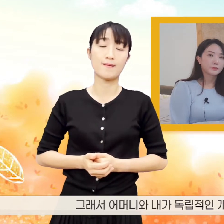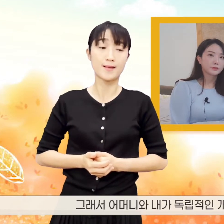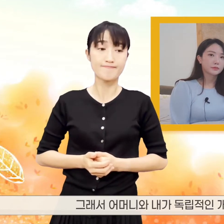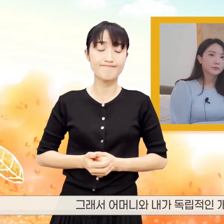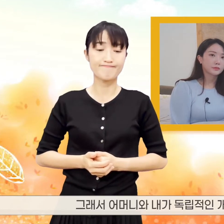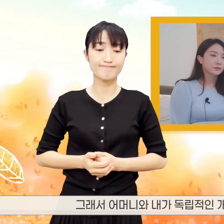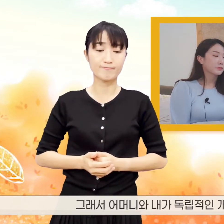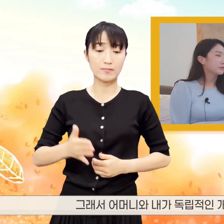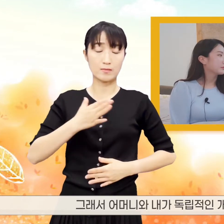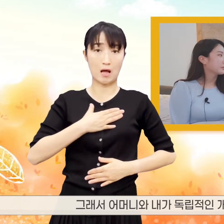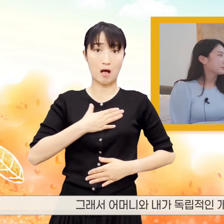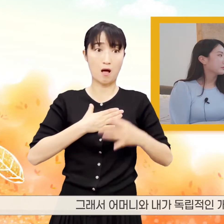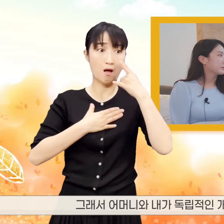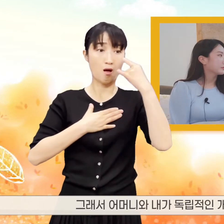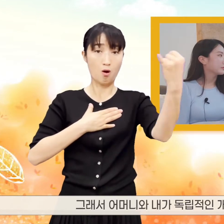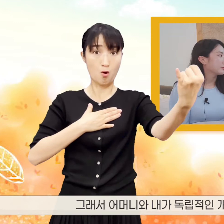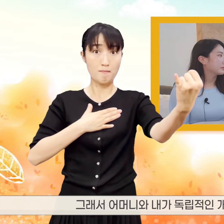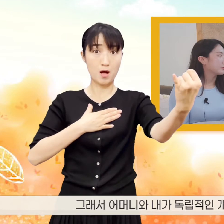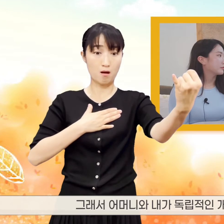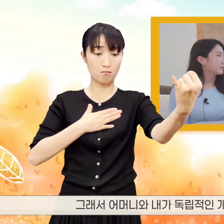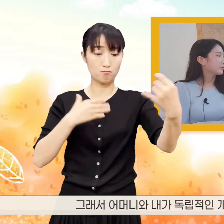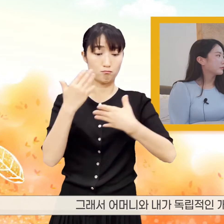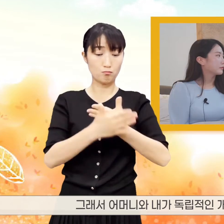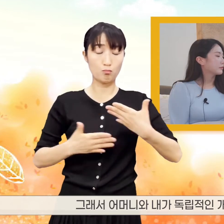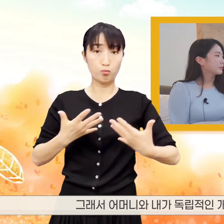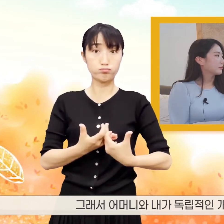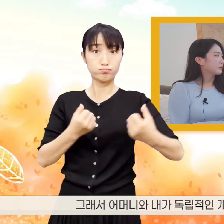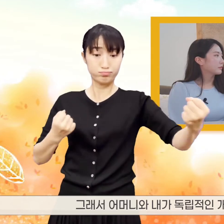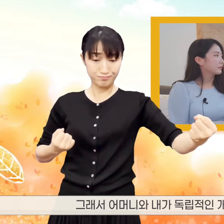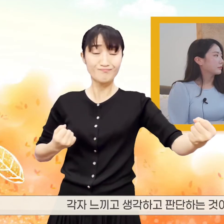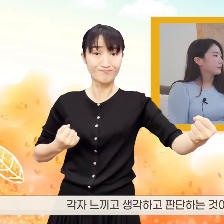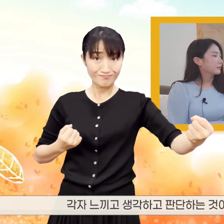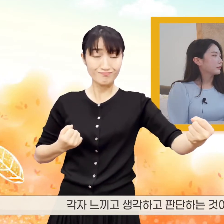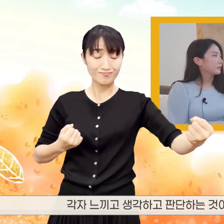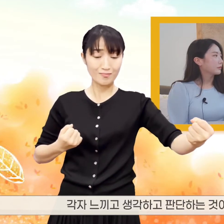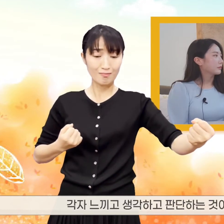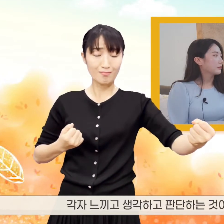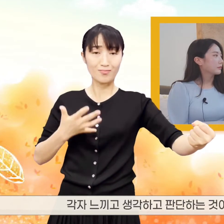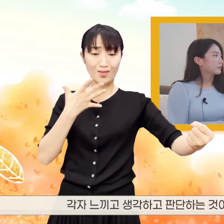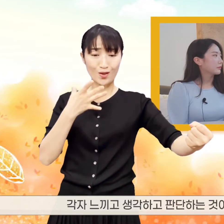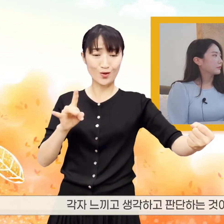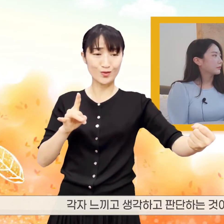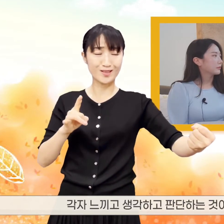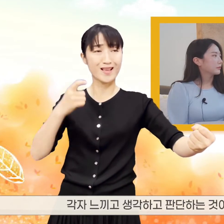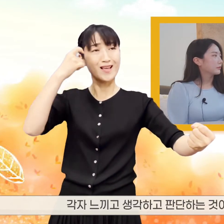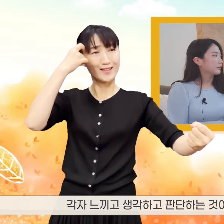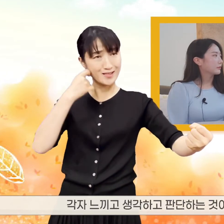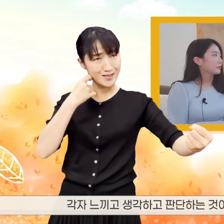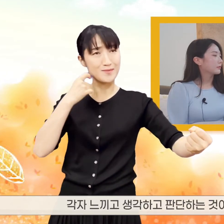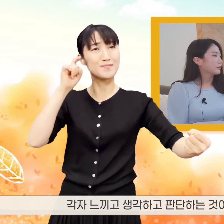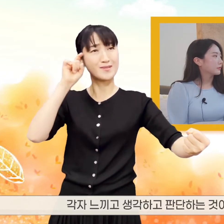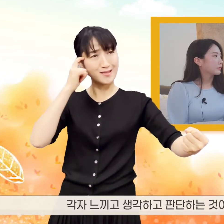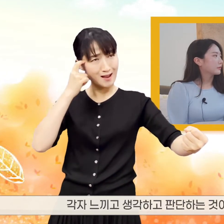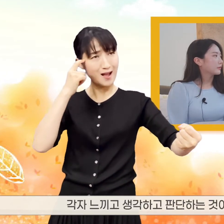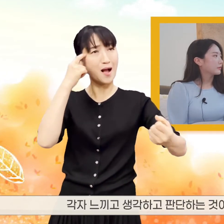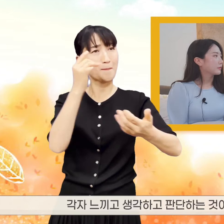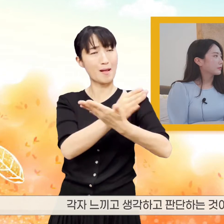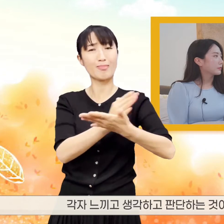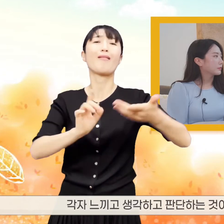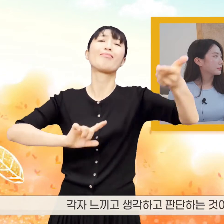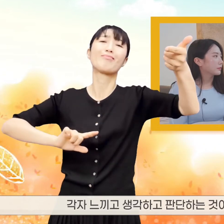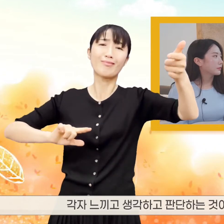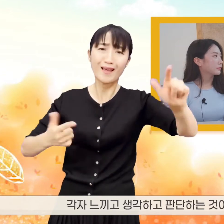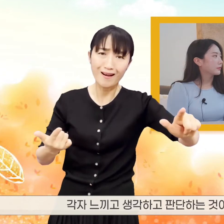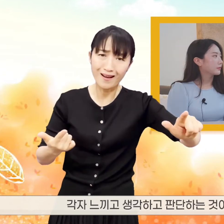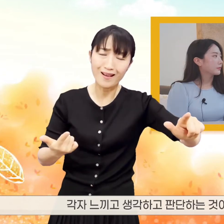사실은 어머니와 나가 독립적인 두 개의 개체이기 때문에 각자 느끼고 생각하고 판단하고 이런